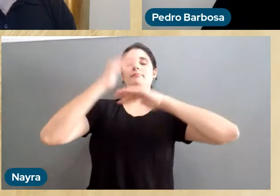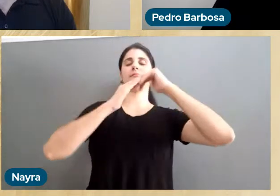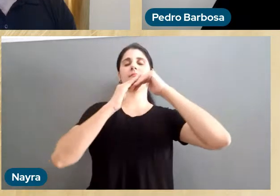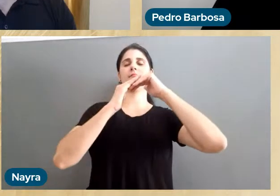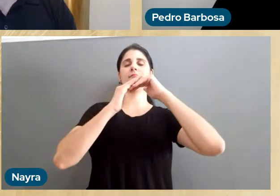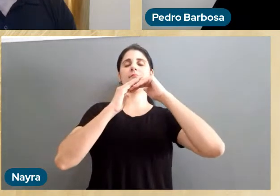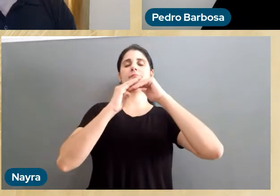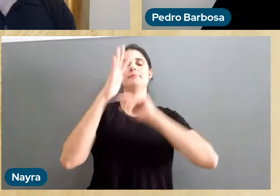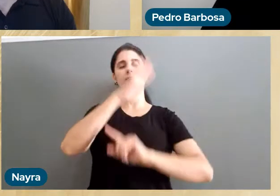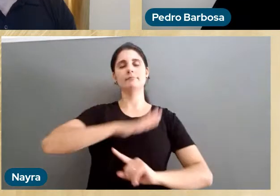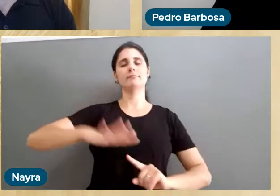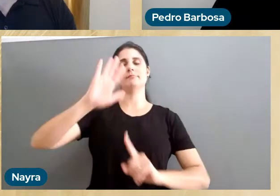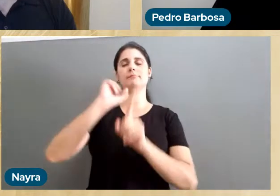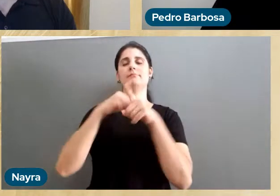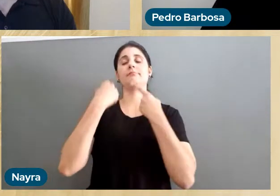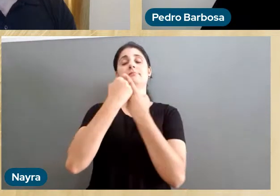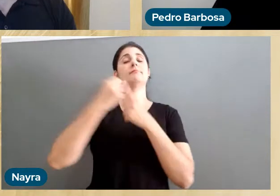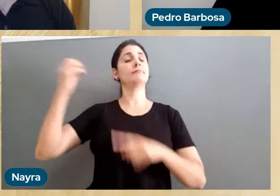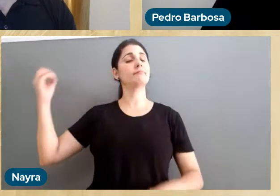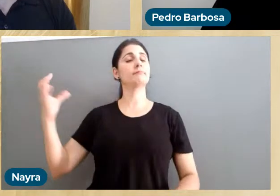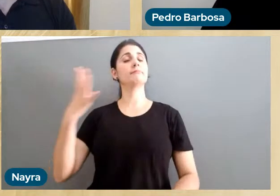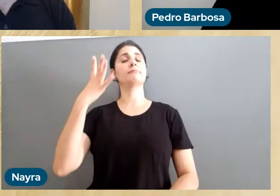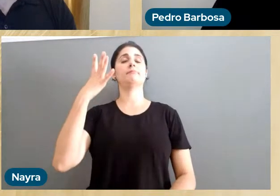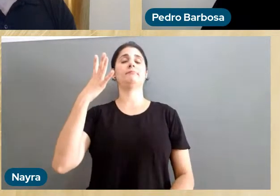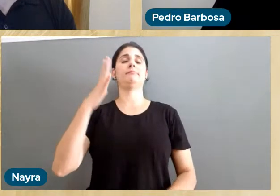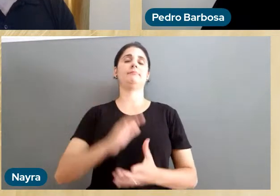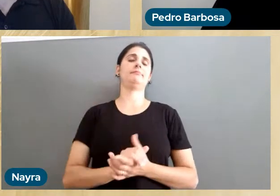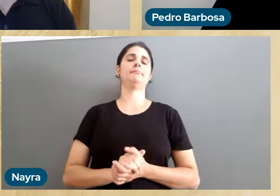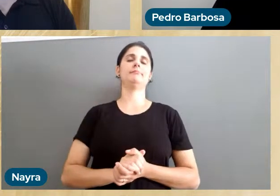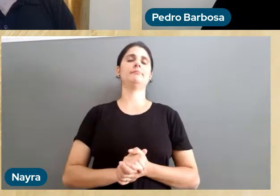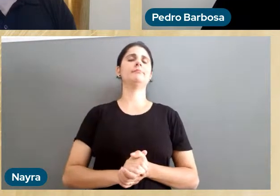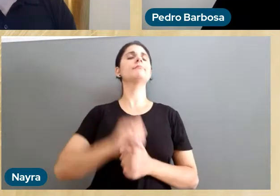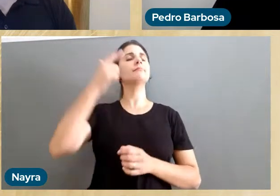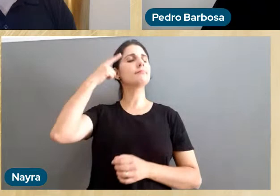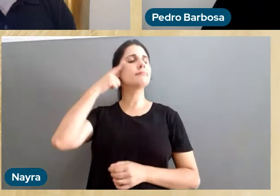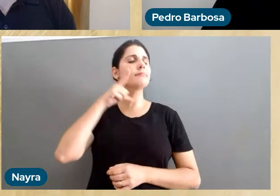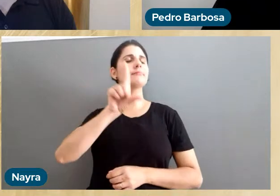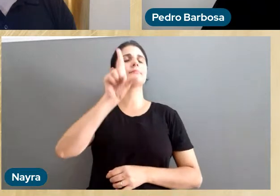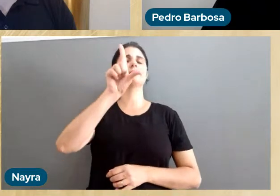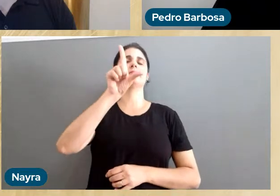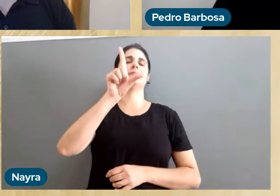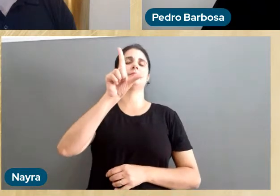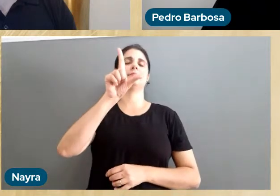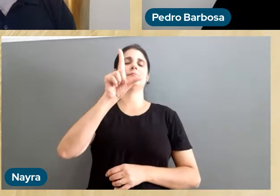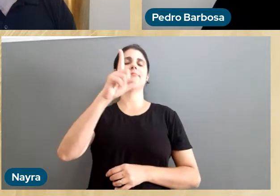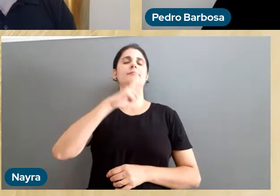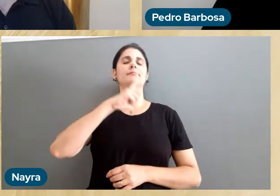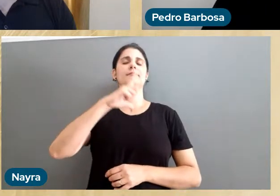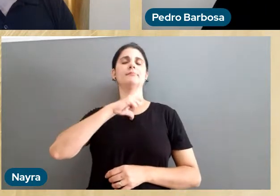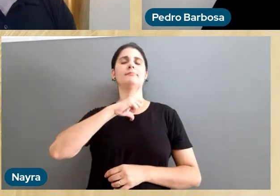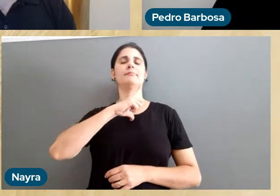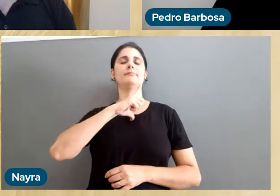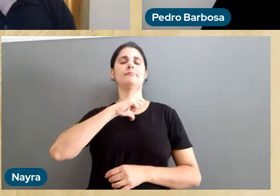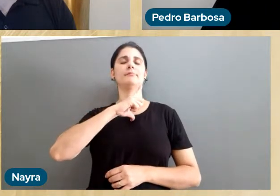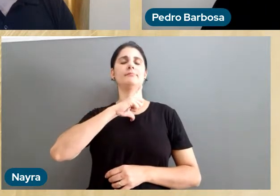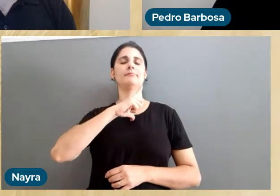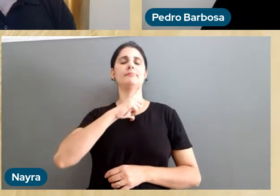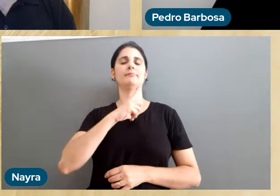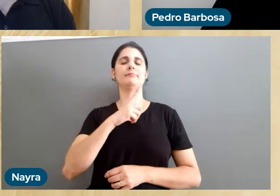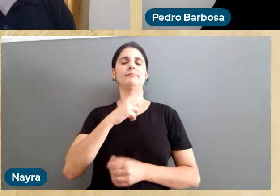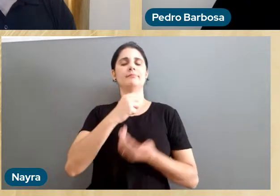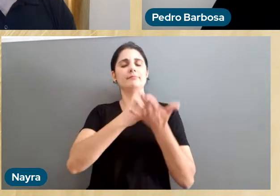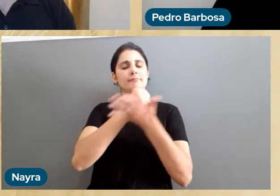pública, espirituais, sociais. Que consigamos, Senhor, ter no Teu Evangelho a fonte de